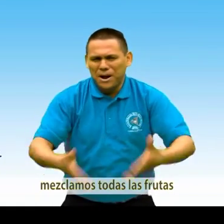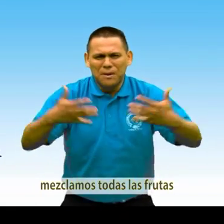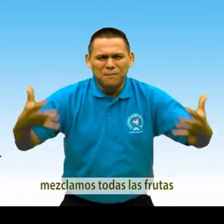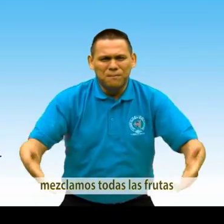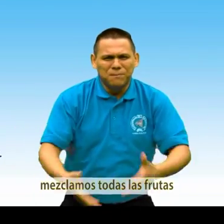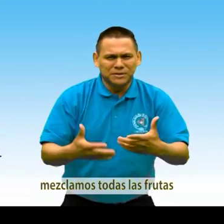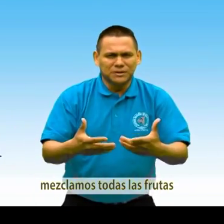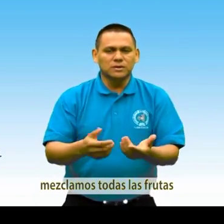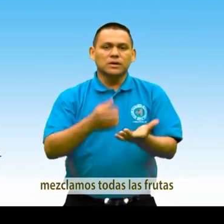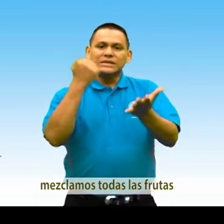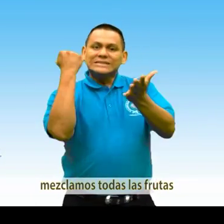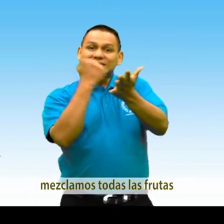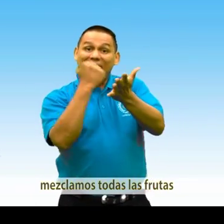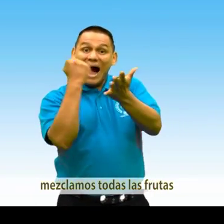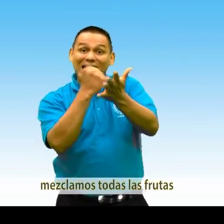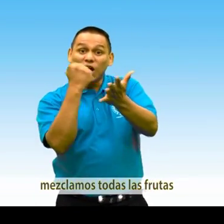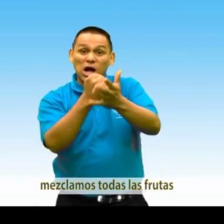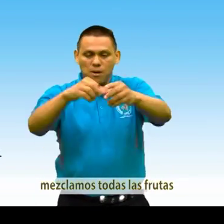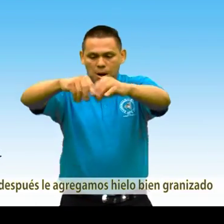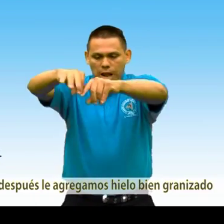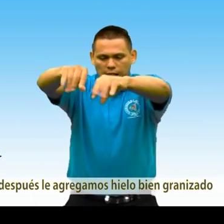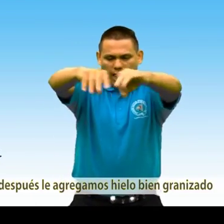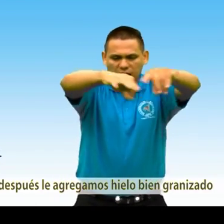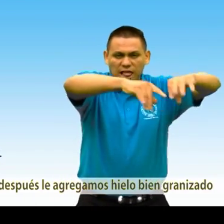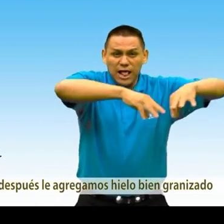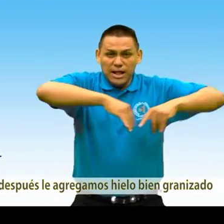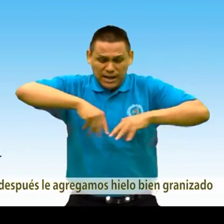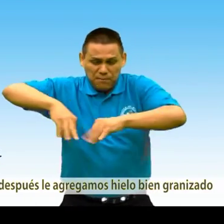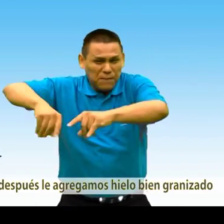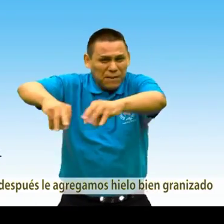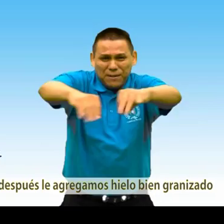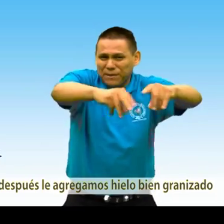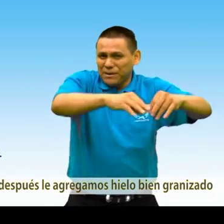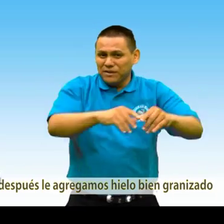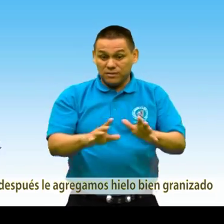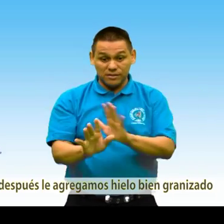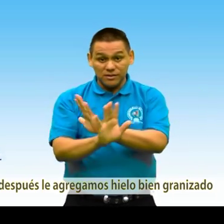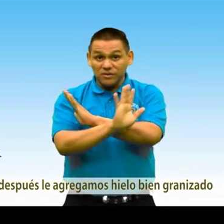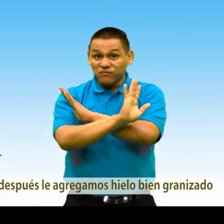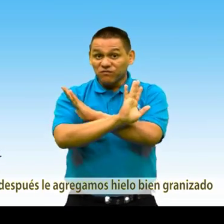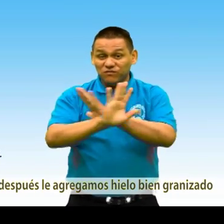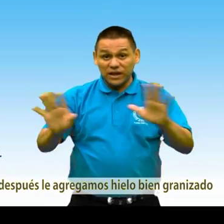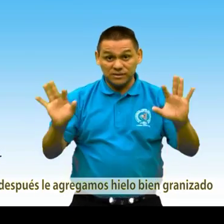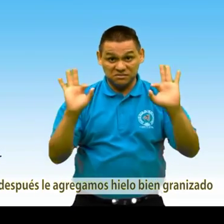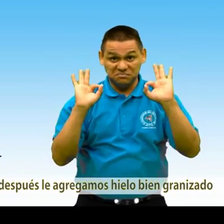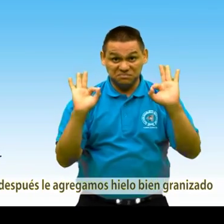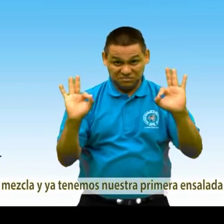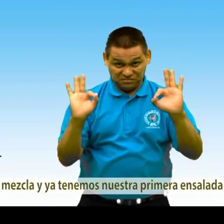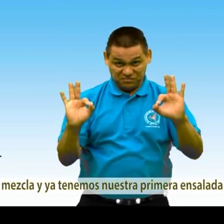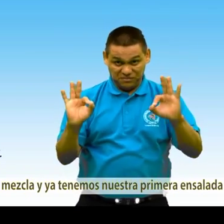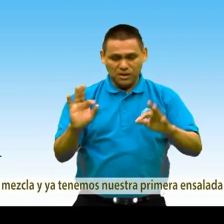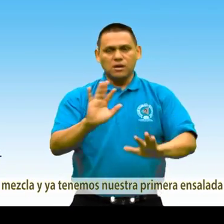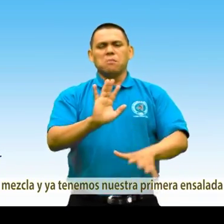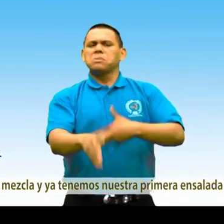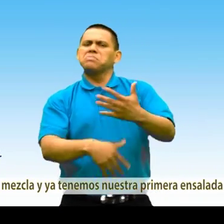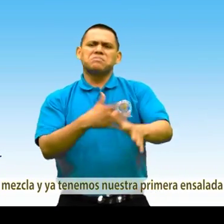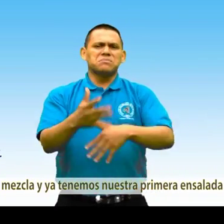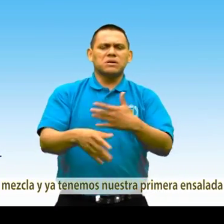frutas. Y después le agregamos hielo bien granizado. Hacemos la mezcla y ya tenemos